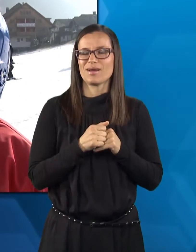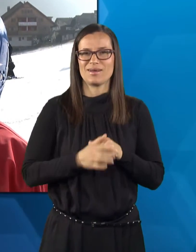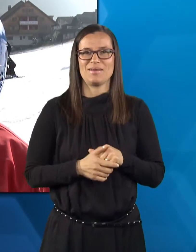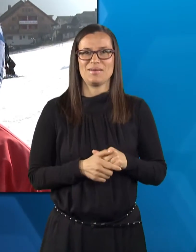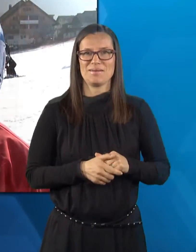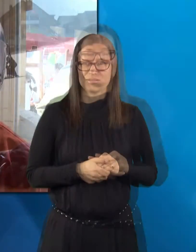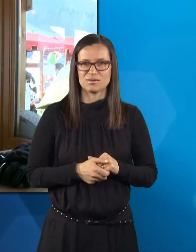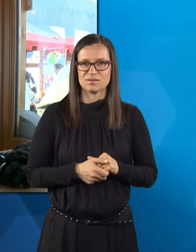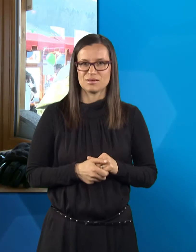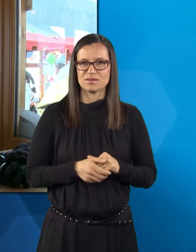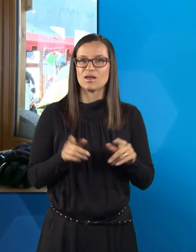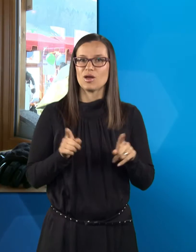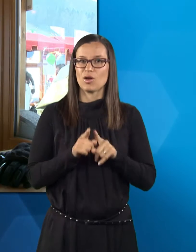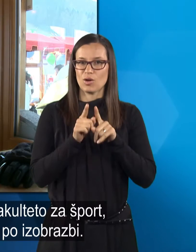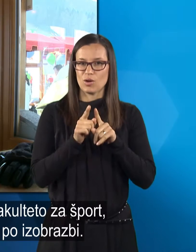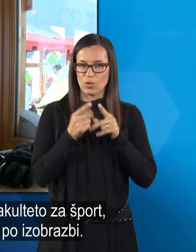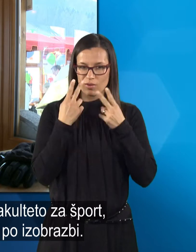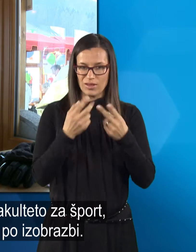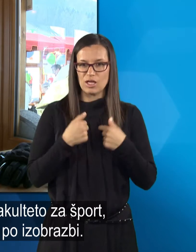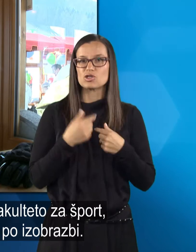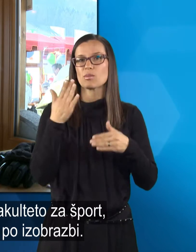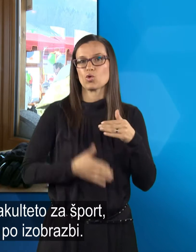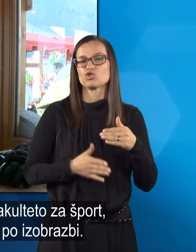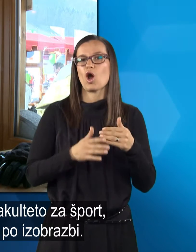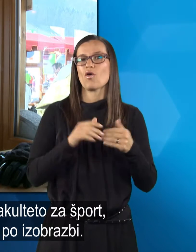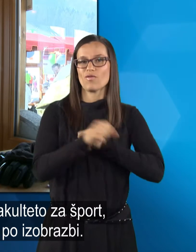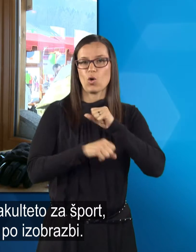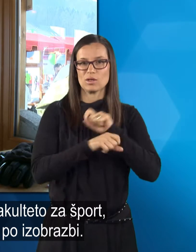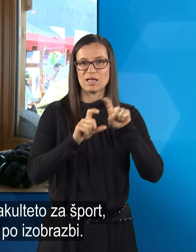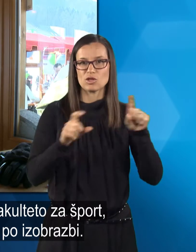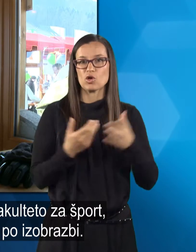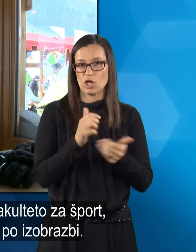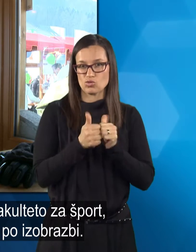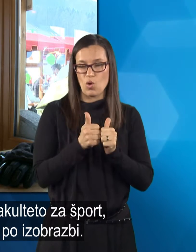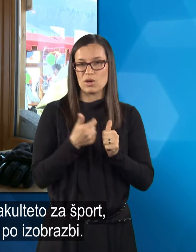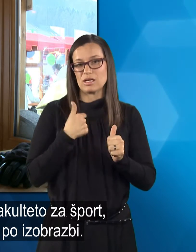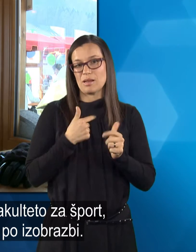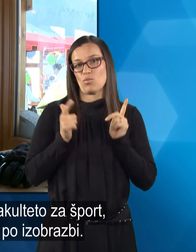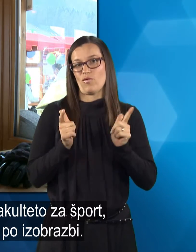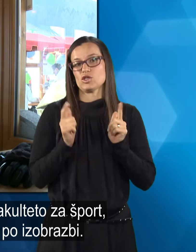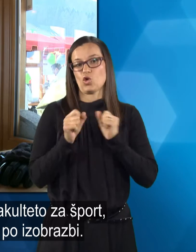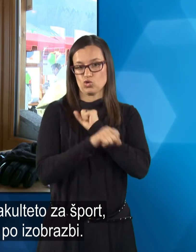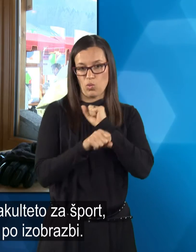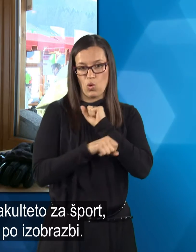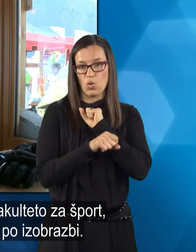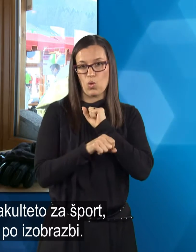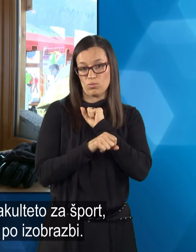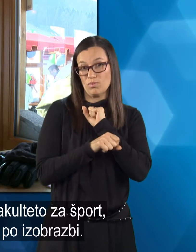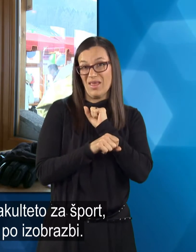Lincimon. Kot videč končal fakulteto za šport, sem profesor športa po